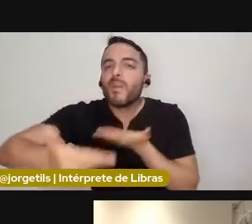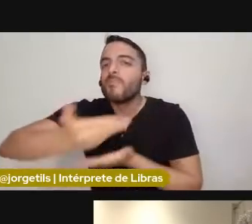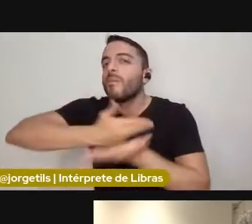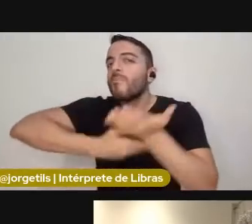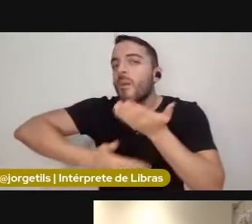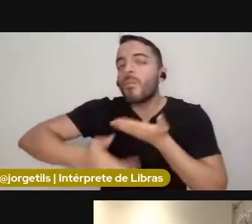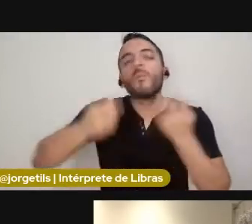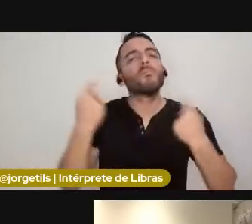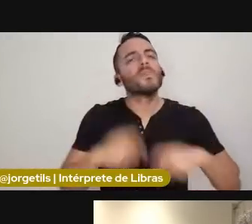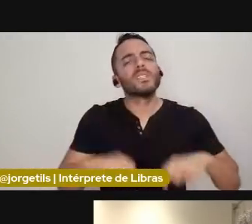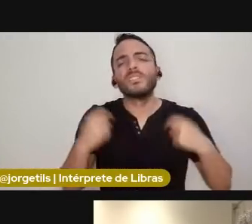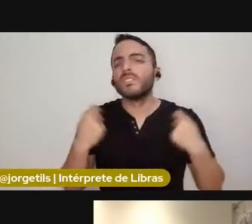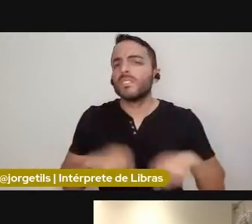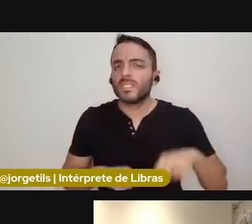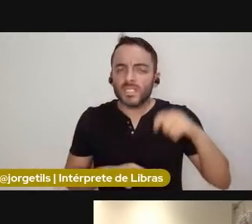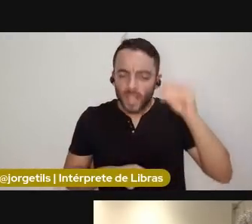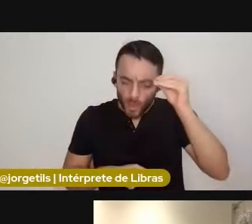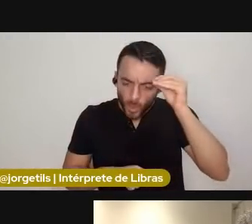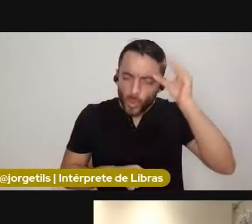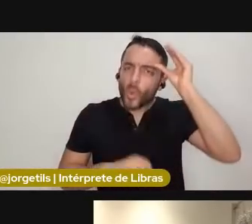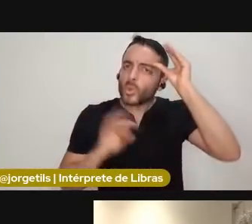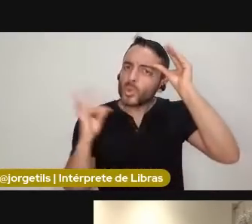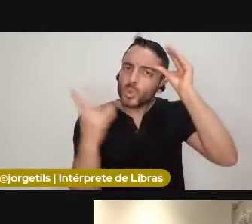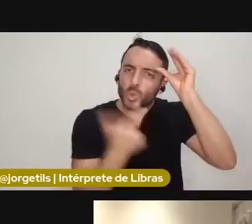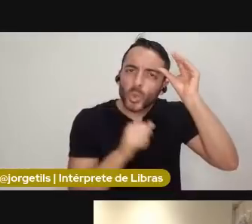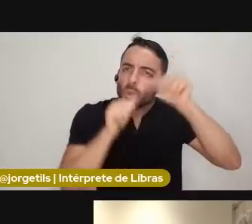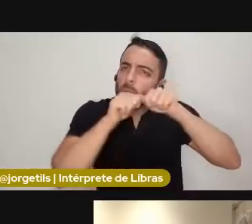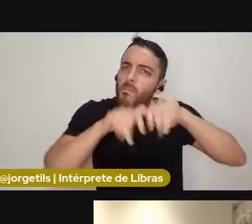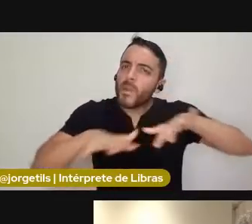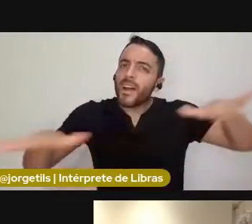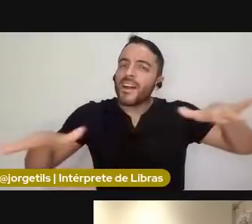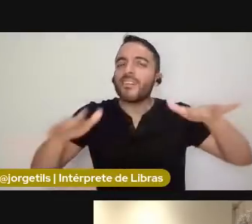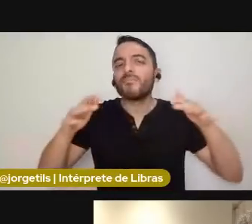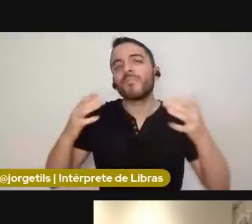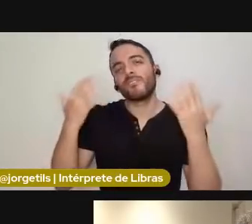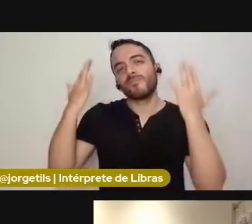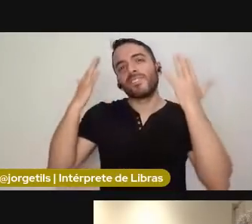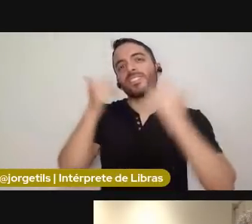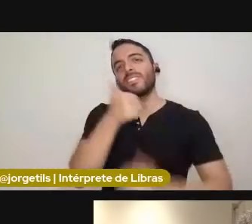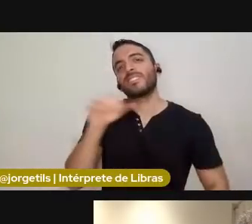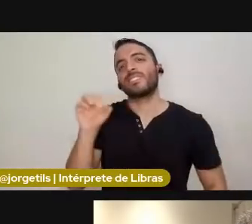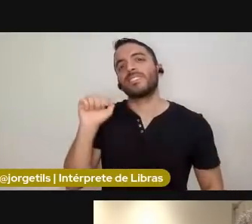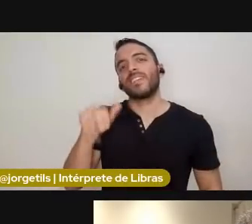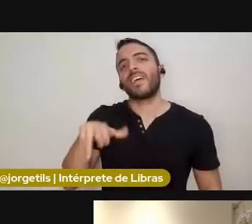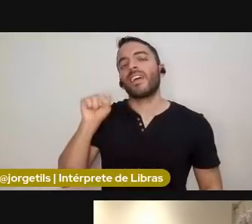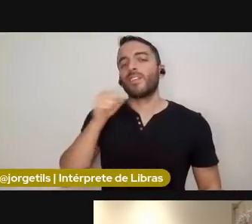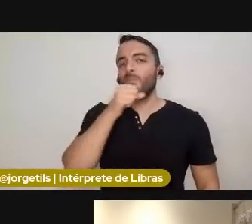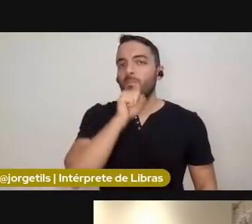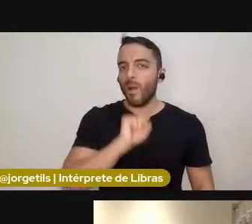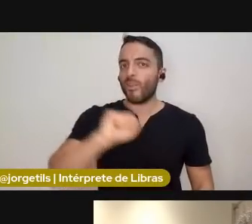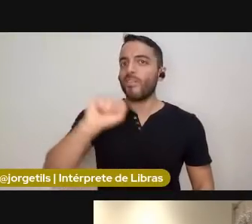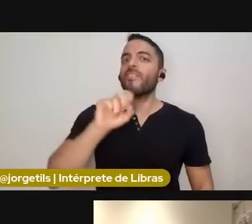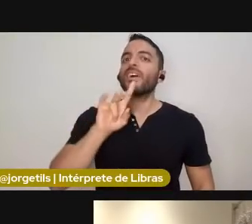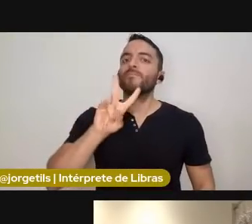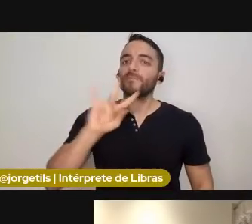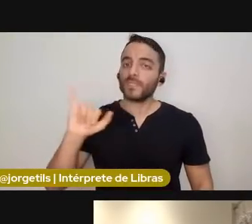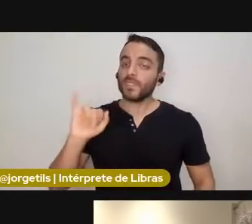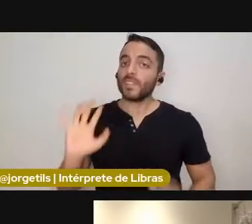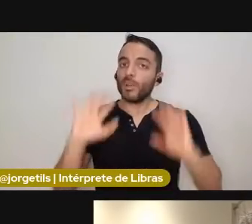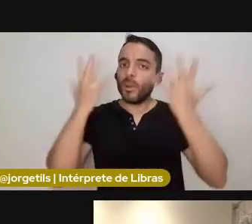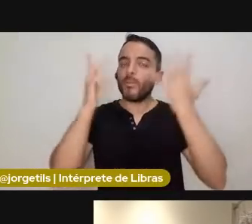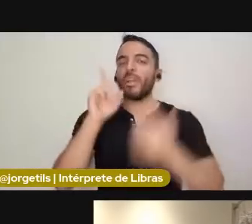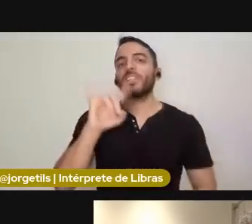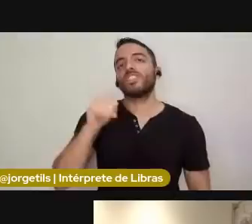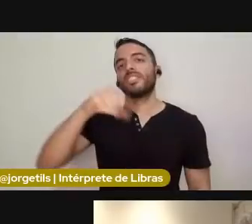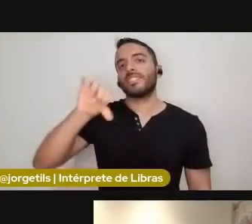os saberes, até para honrar os 100 anos de Paulo Freire, que nós vamos comemorar no dia 19 de setembro. Muito